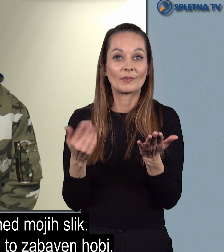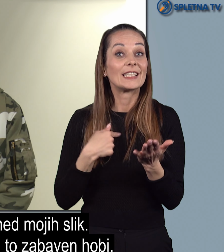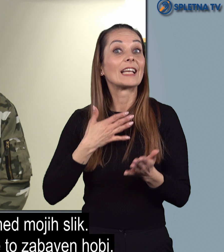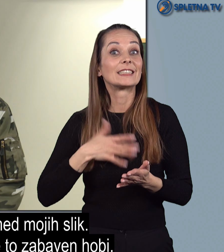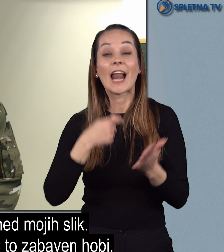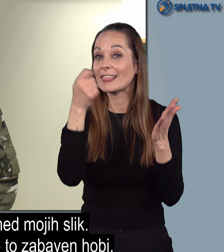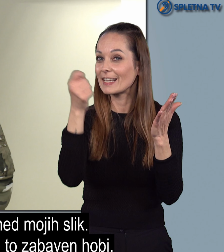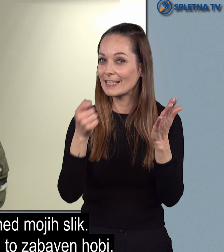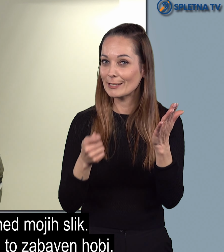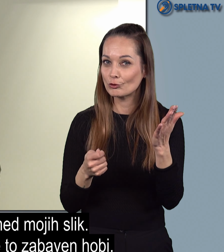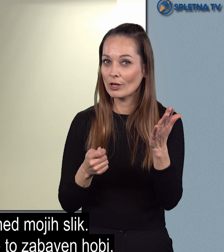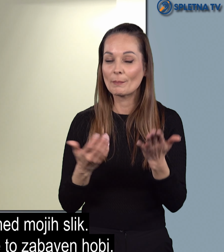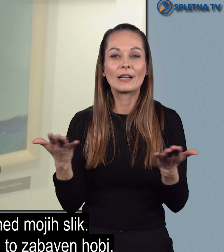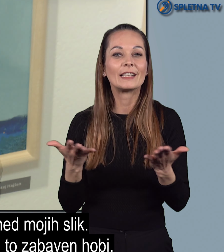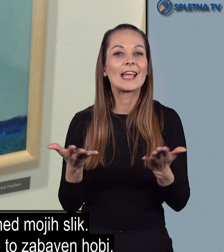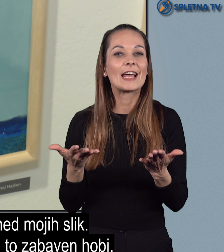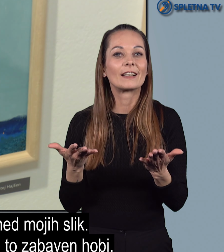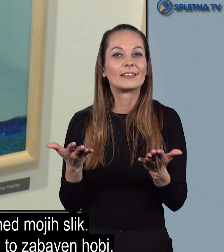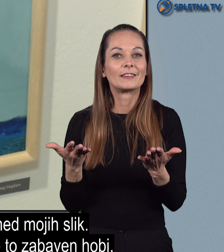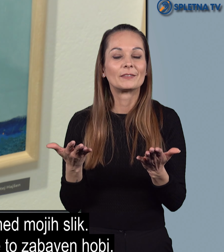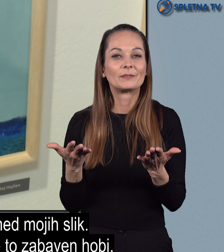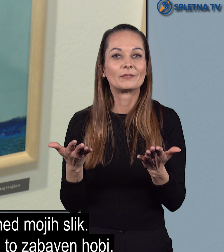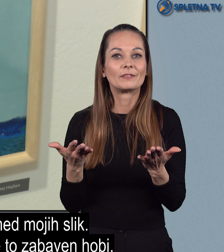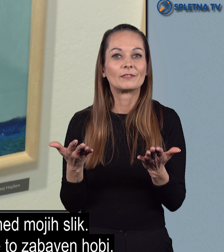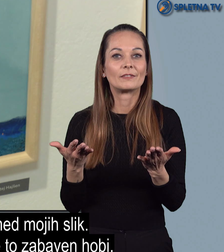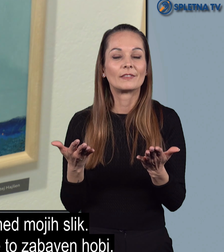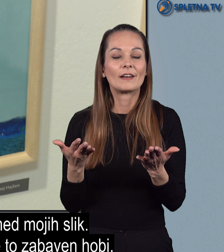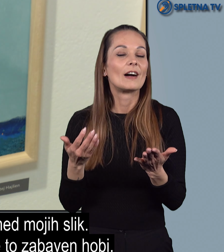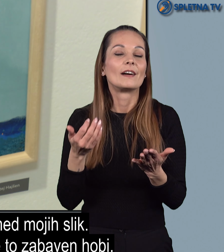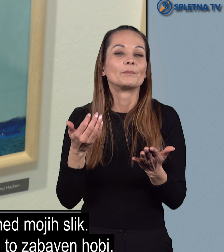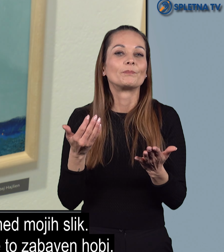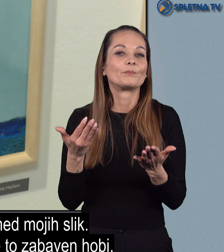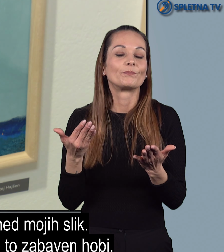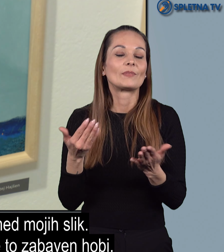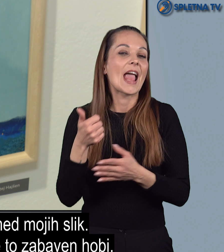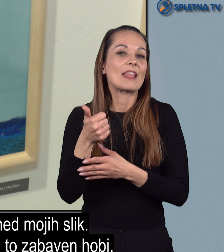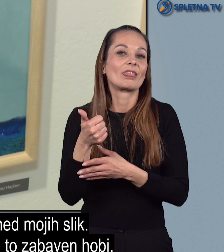rad rišem, ker je pač kot nek